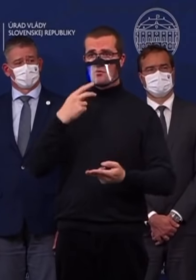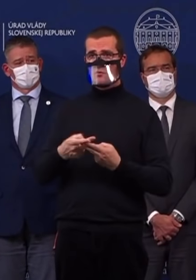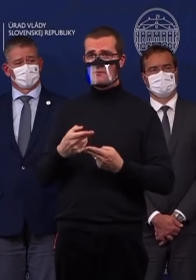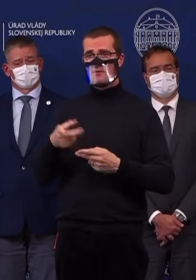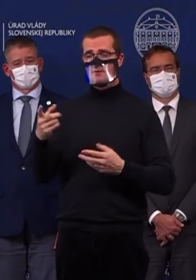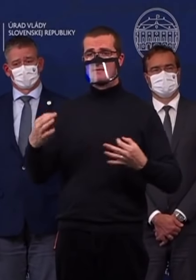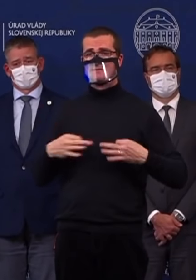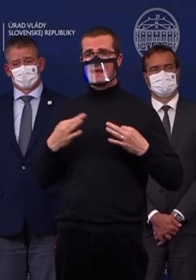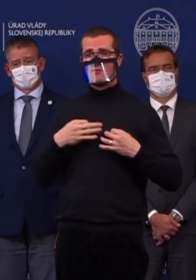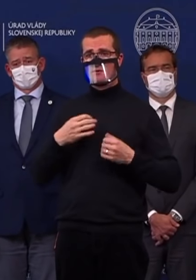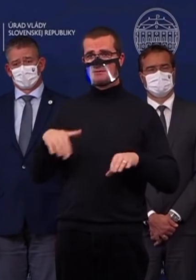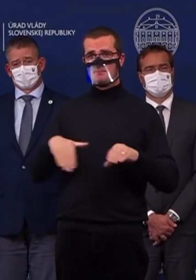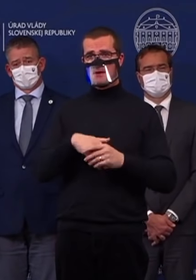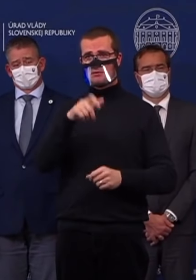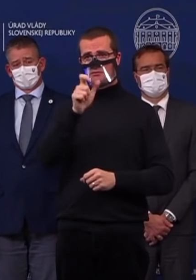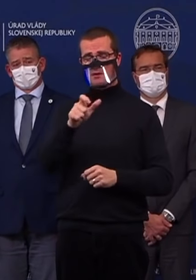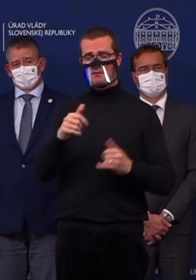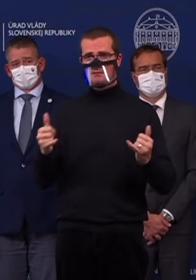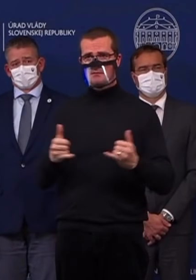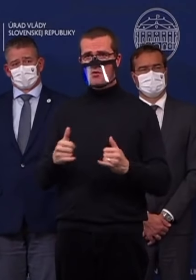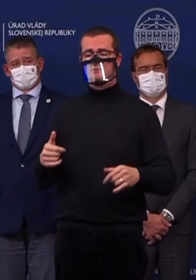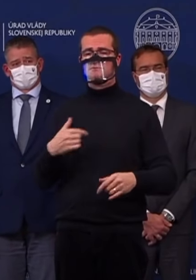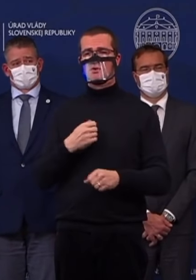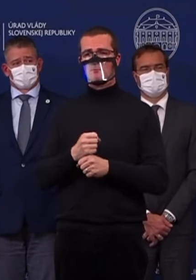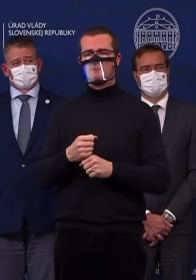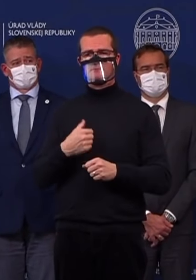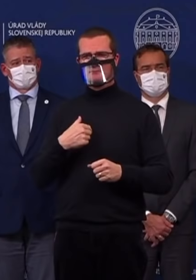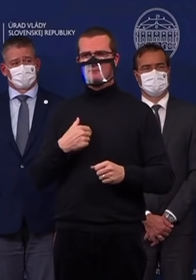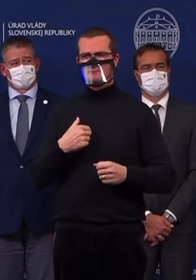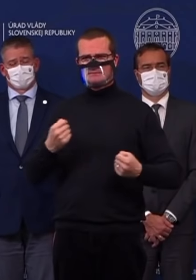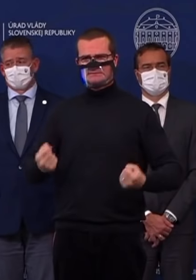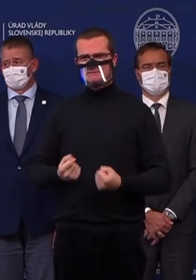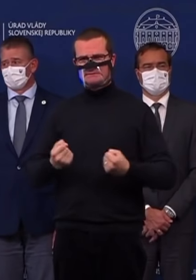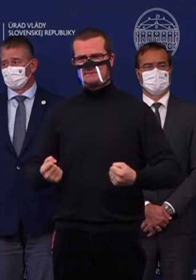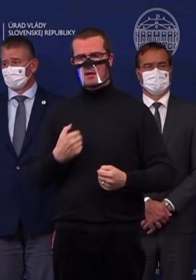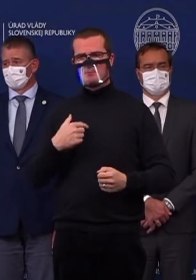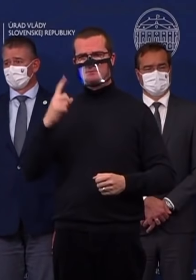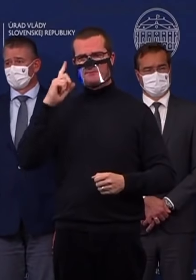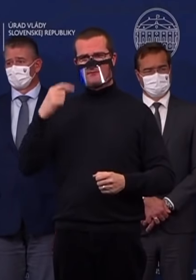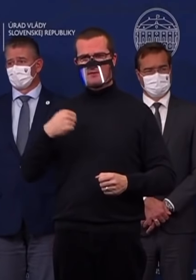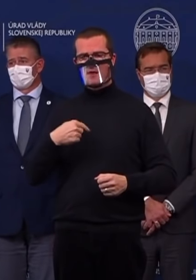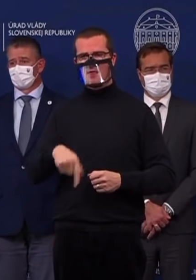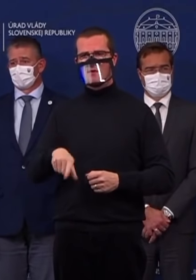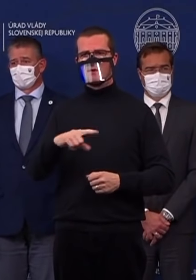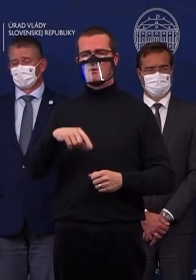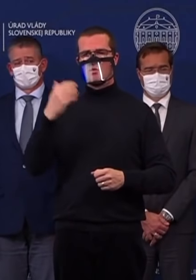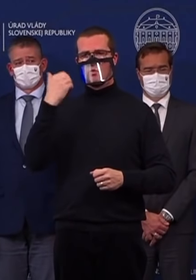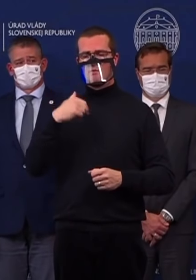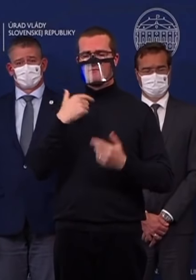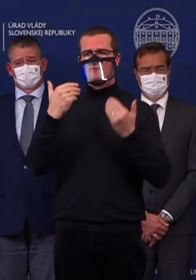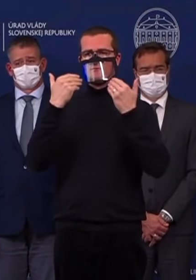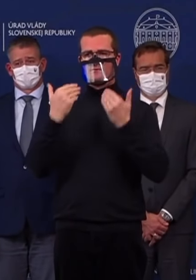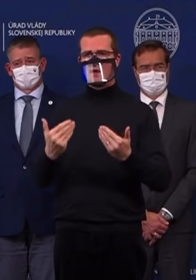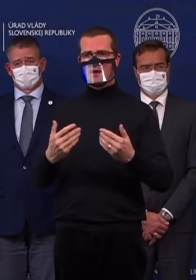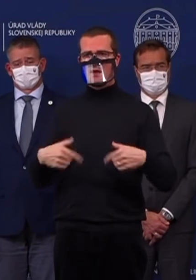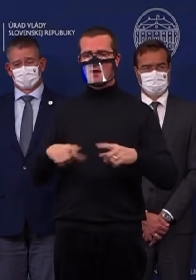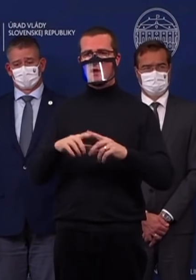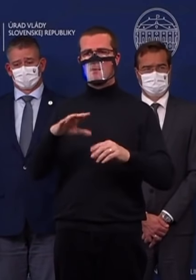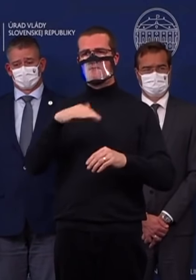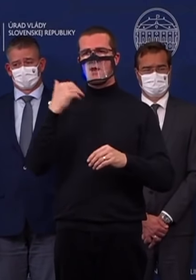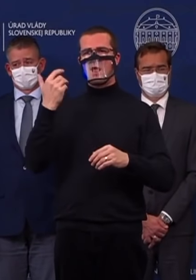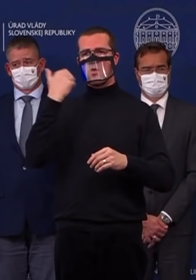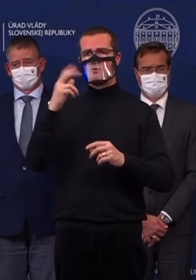tomu zdravotníckému personálu. Naozaj robíme na tom veľmi intenzívne, aby sme dokázali identifikovať presne ľudí. Som veľmi vďačný za to množstvo ľudí,